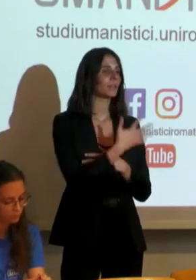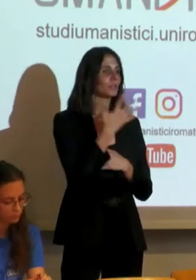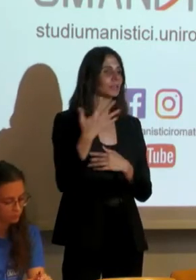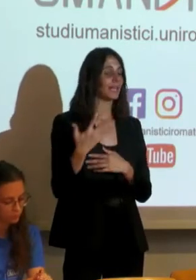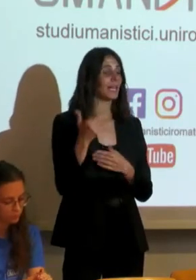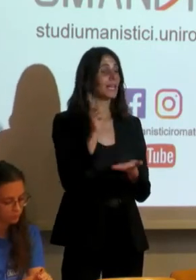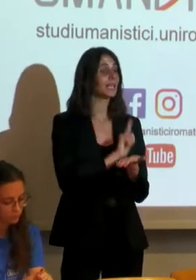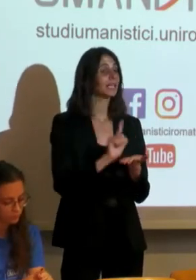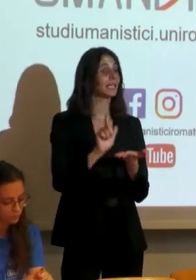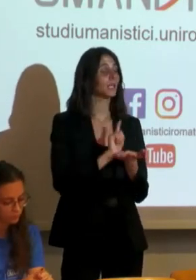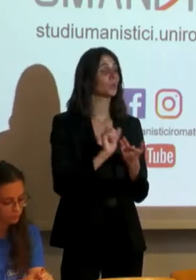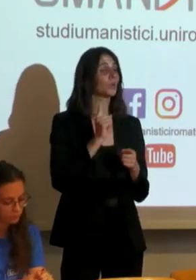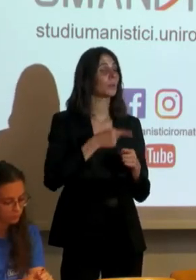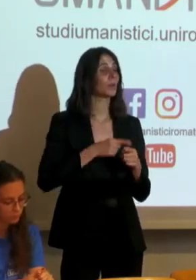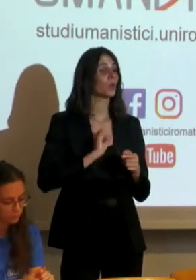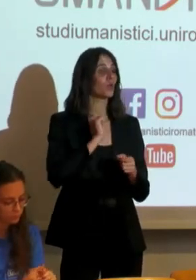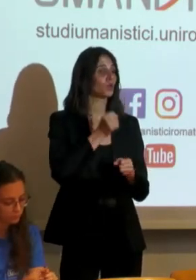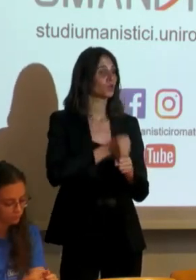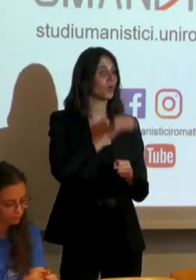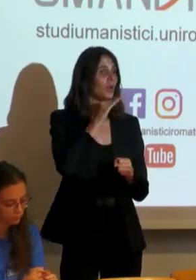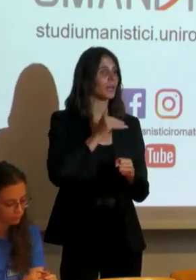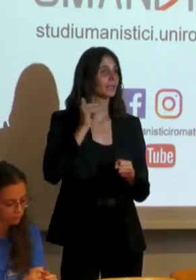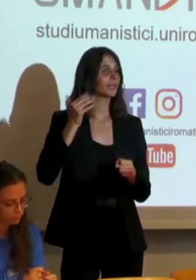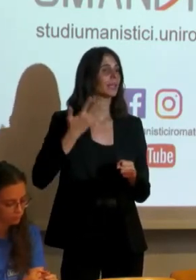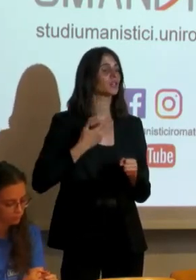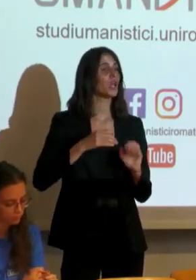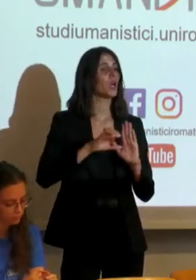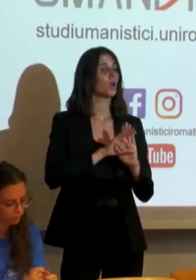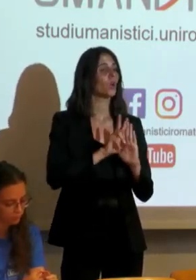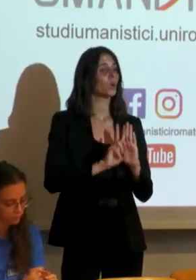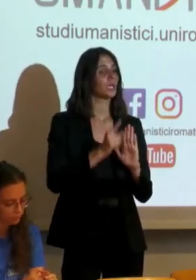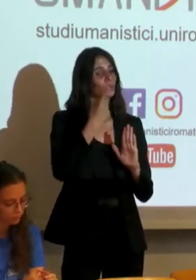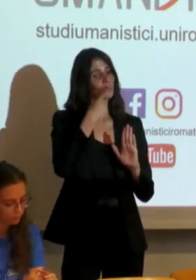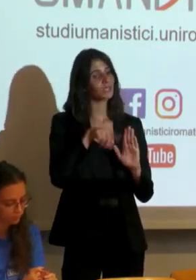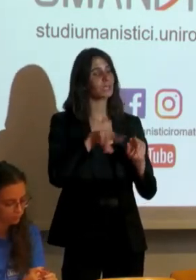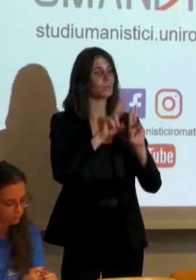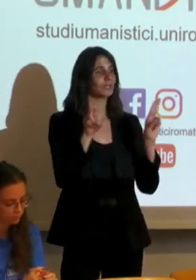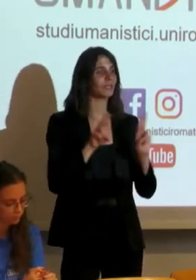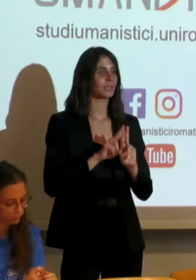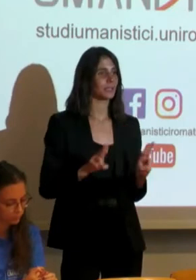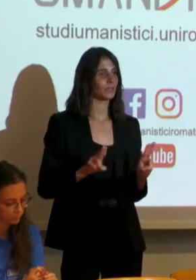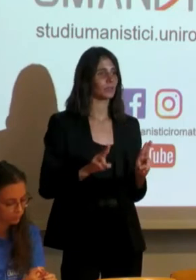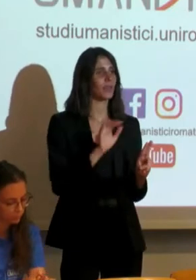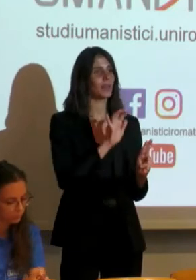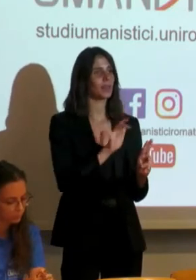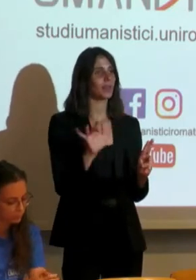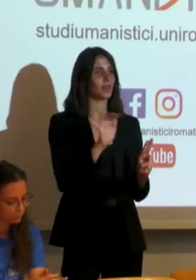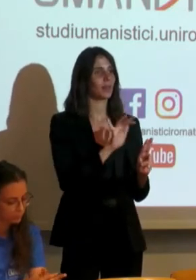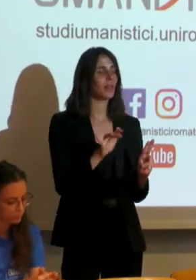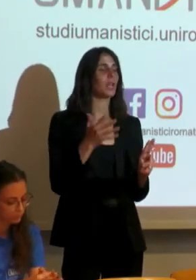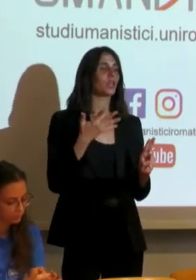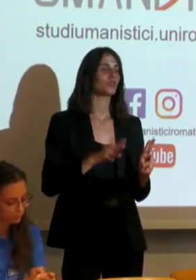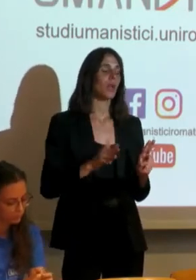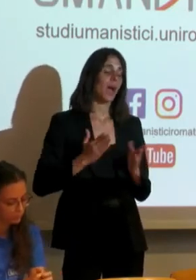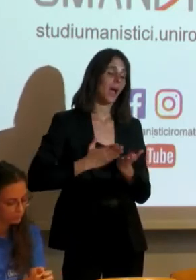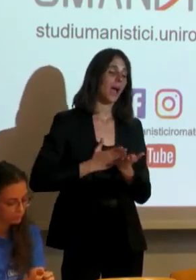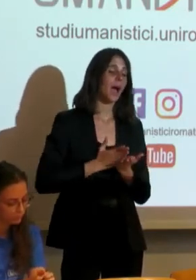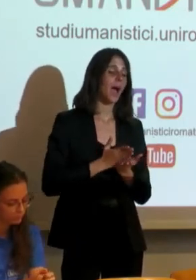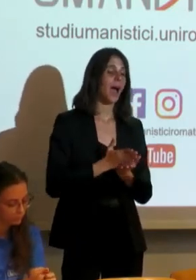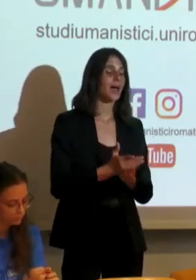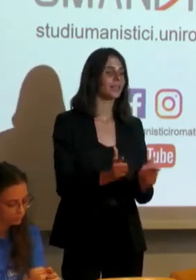un curriculum internazionale, lo European Master in Classical Cultures, che da qualche anno ci dà